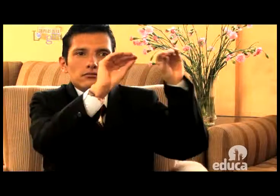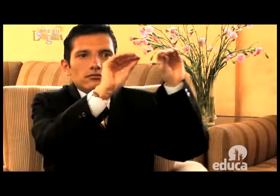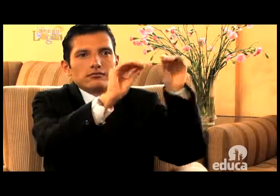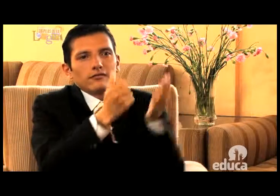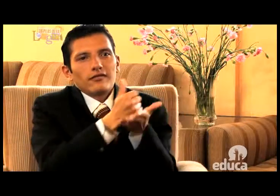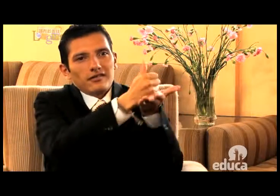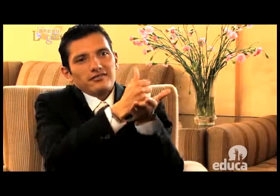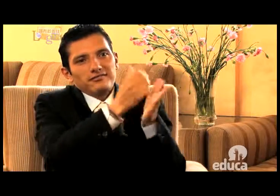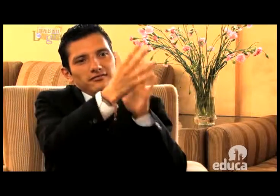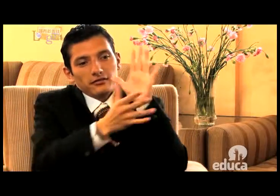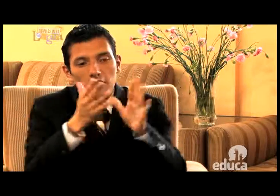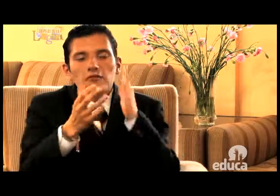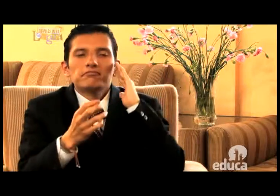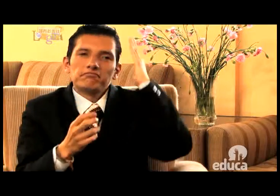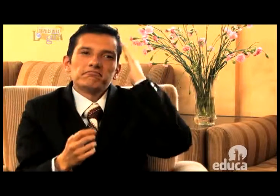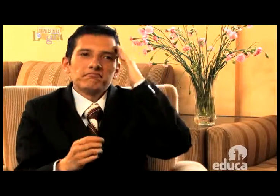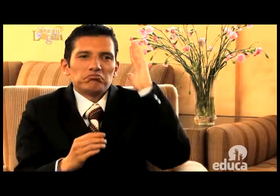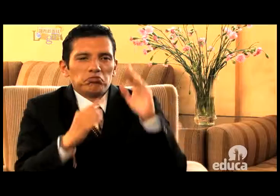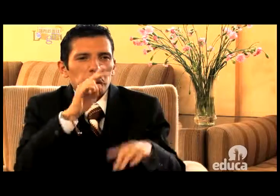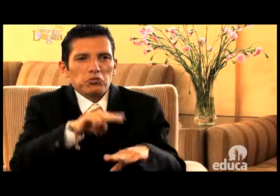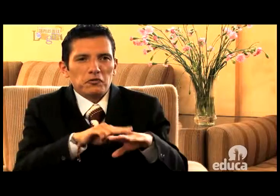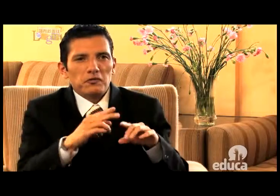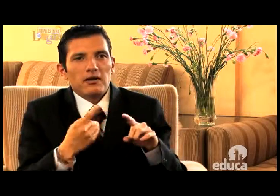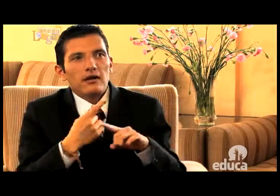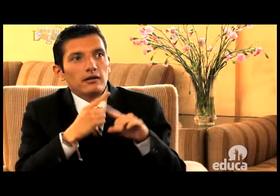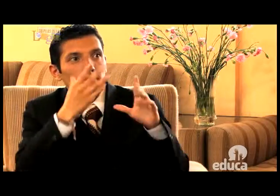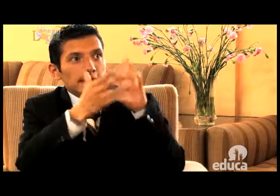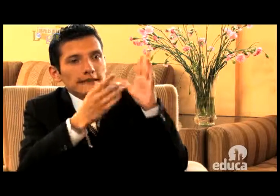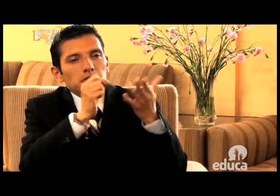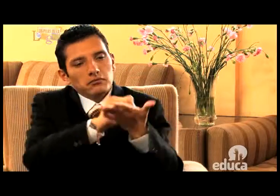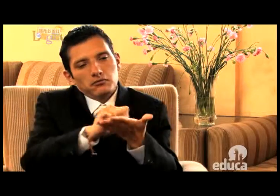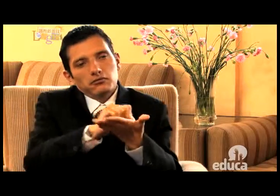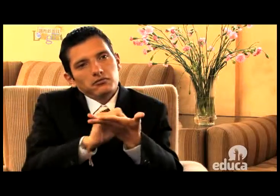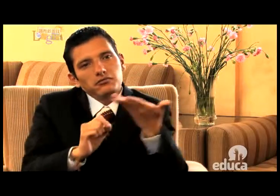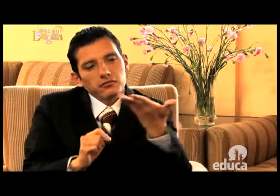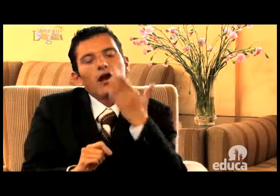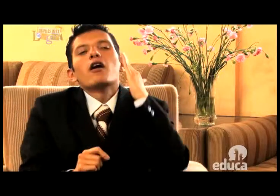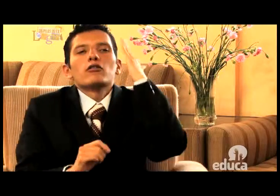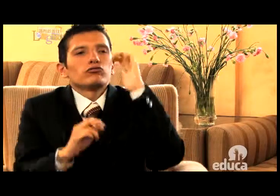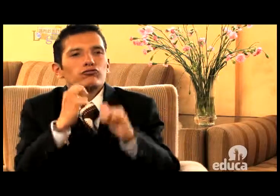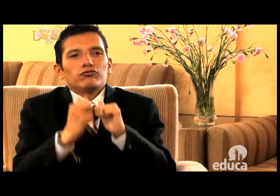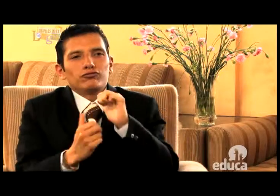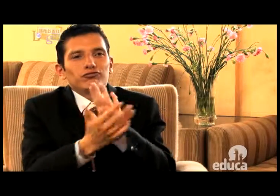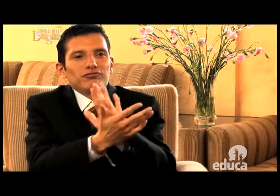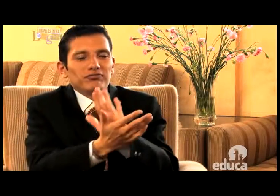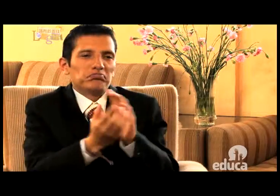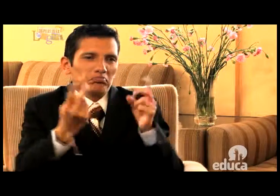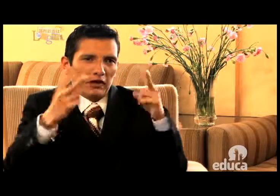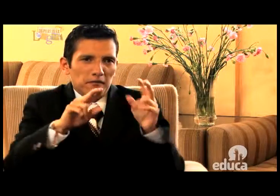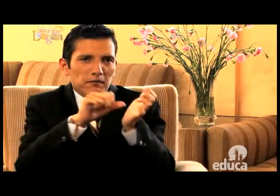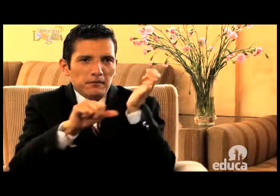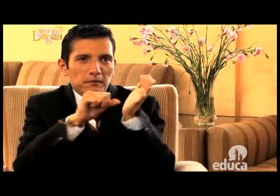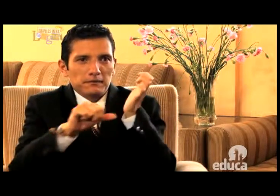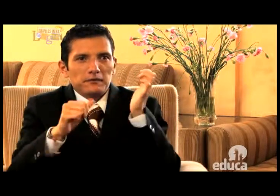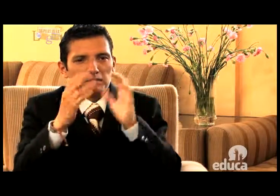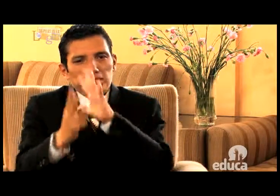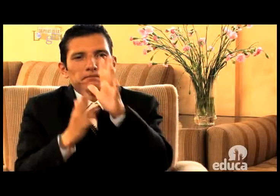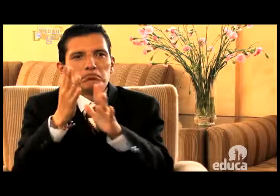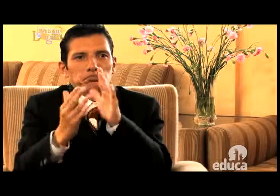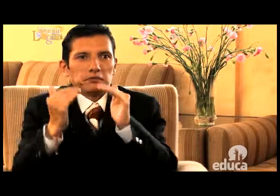Mi mamá sabe un poco las señas y le estoy enseñando a Elia y a mi hermana, pero con papá no.